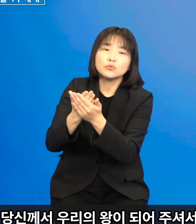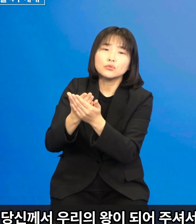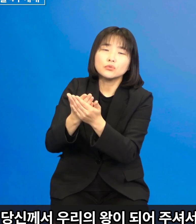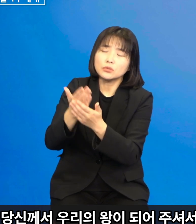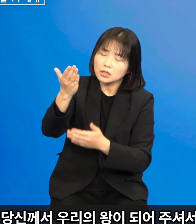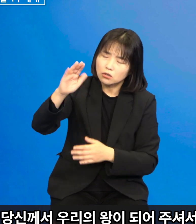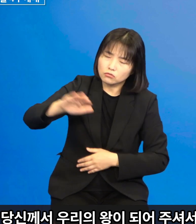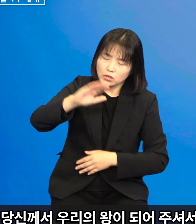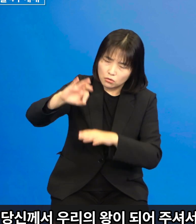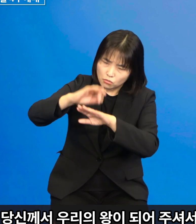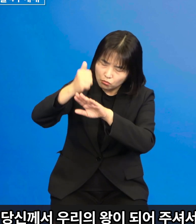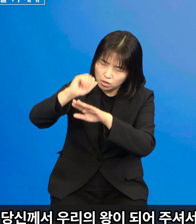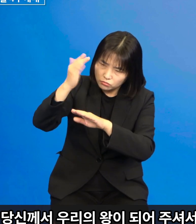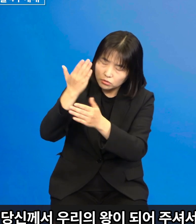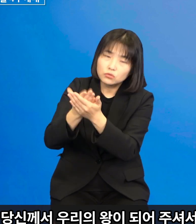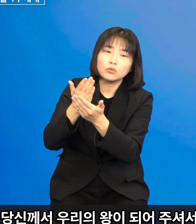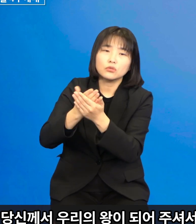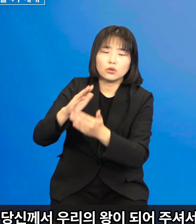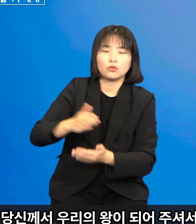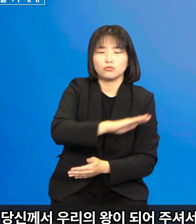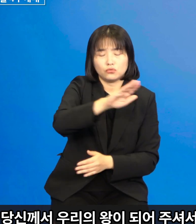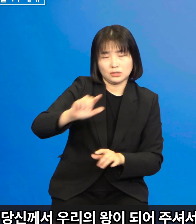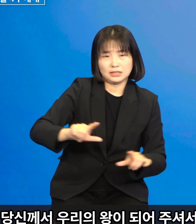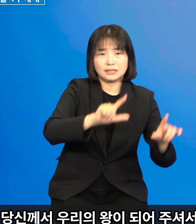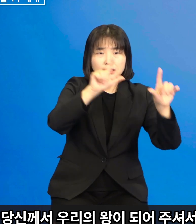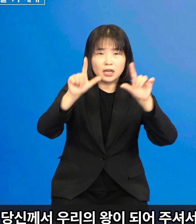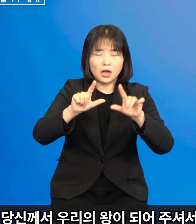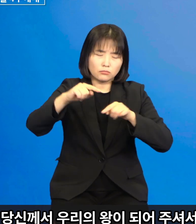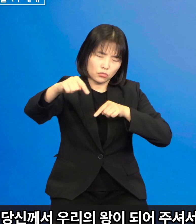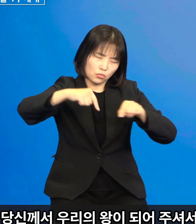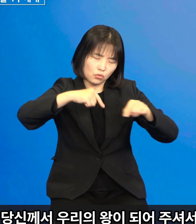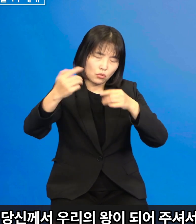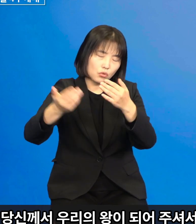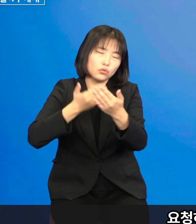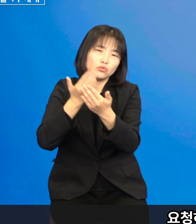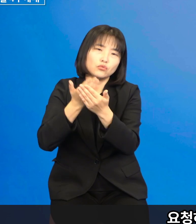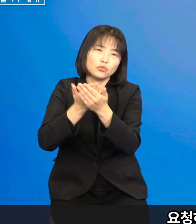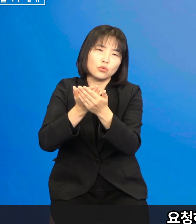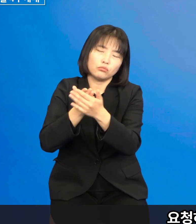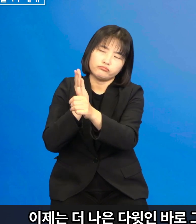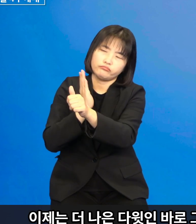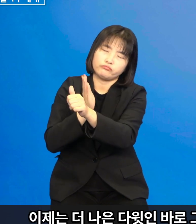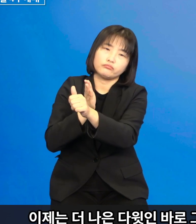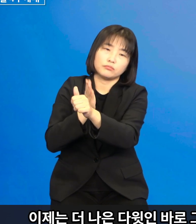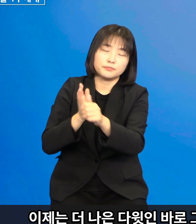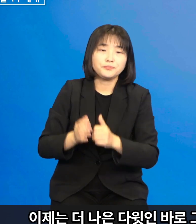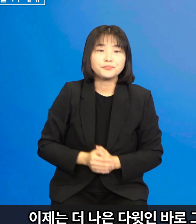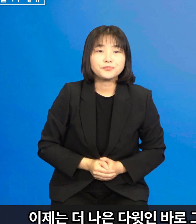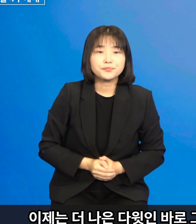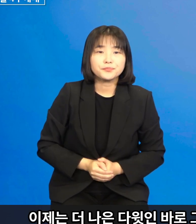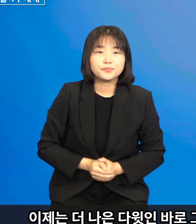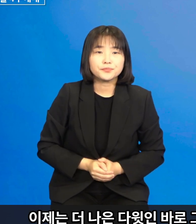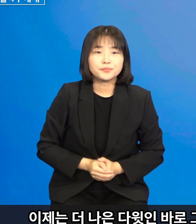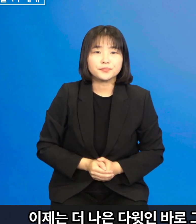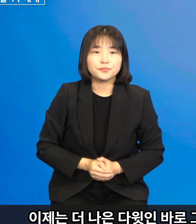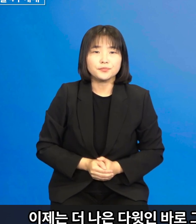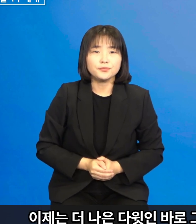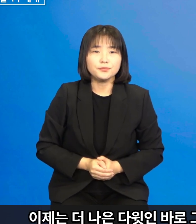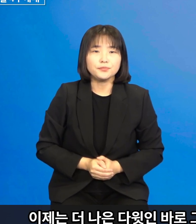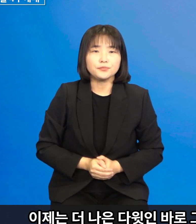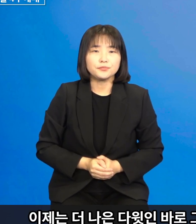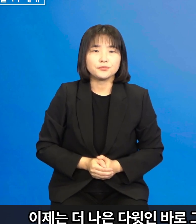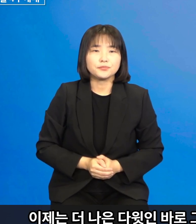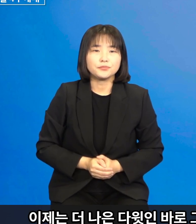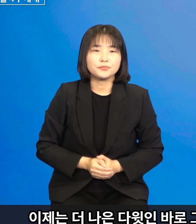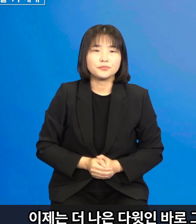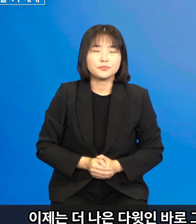우리의 왕이 되어주셔서 우리의 삶을 정말 통치해 주십시오 라고 요청하는 거예요. 이제는 이 더